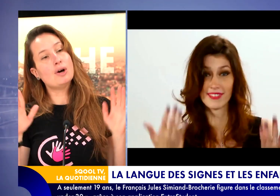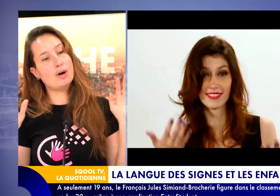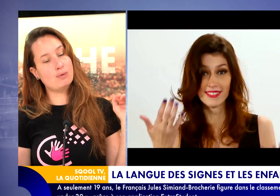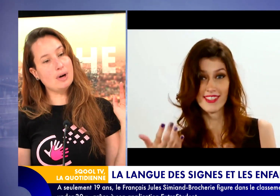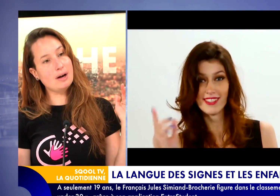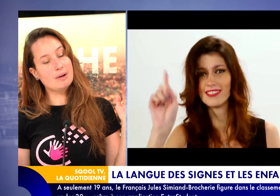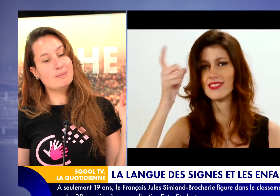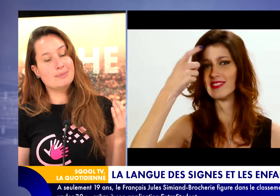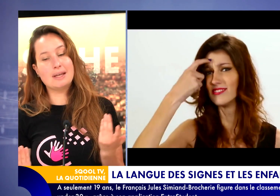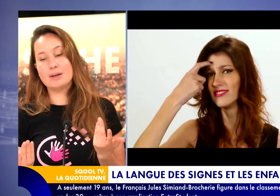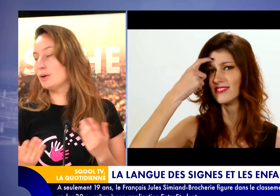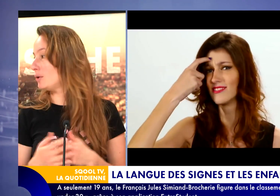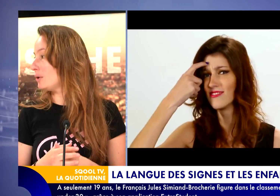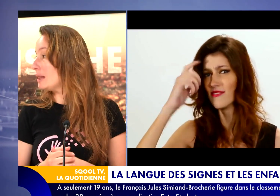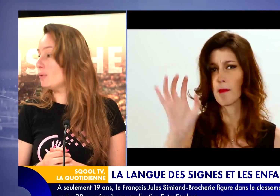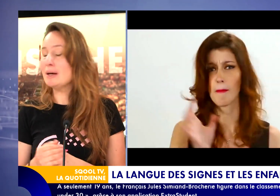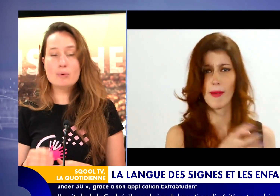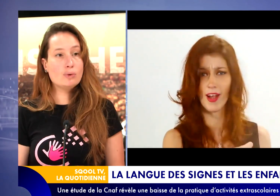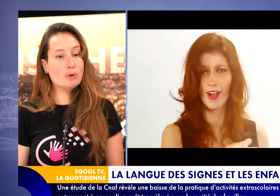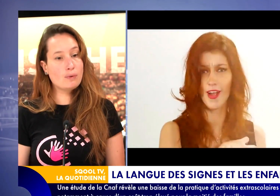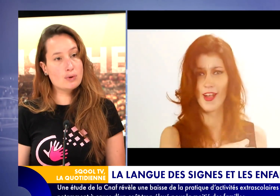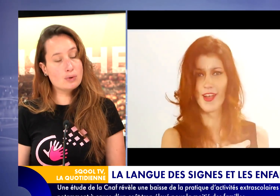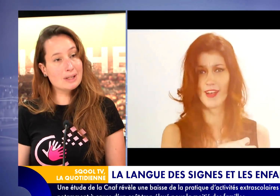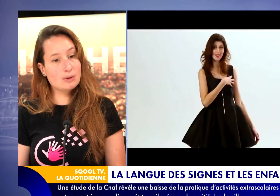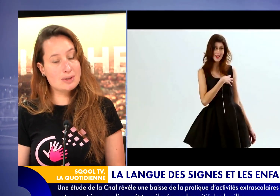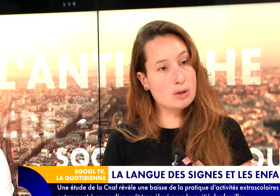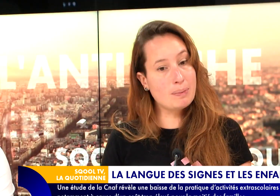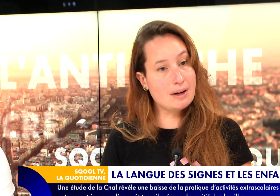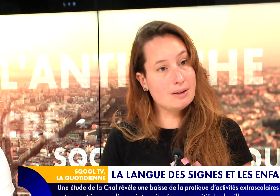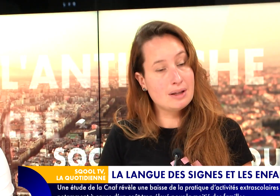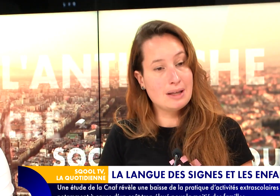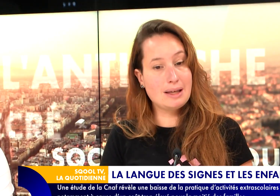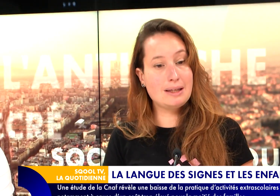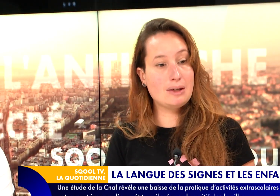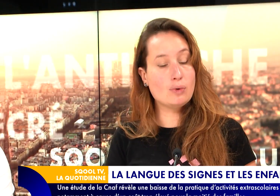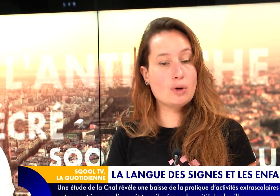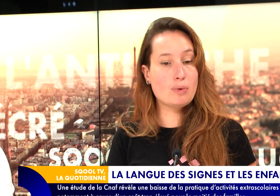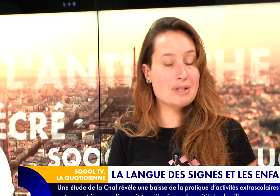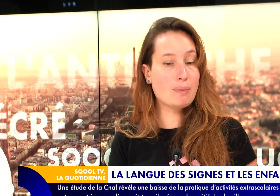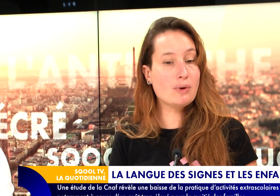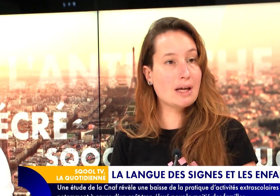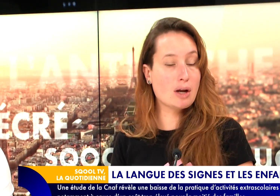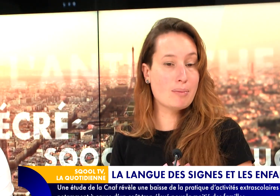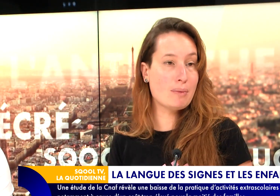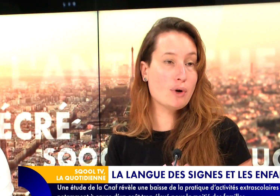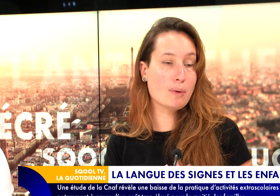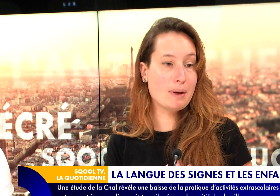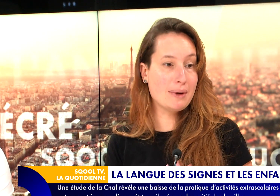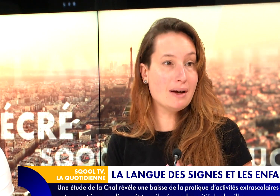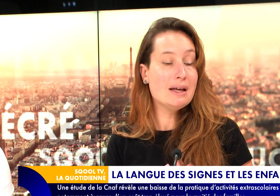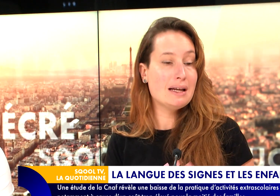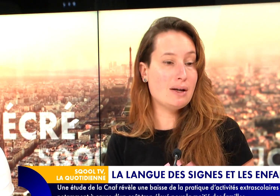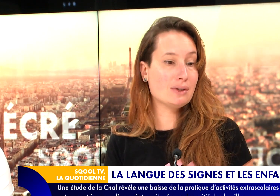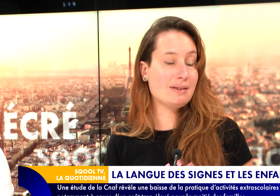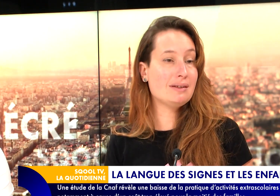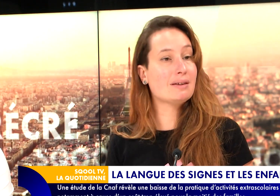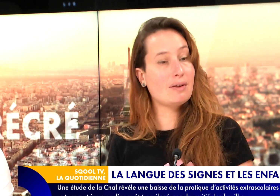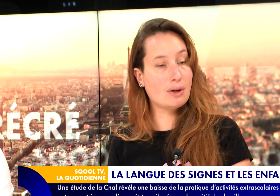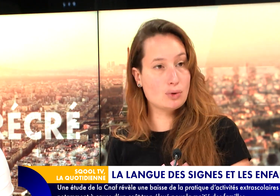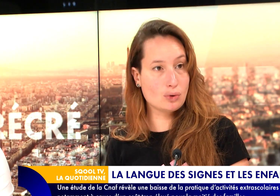au revoir. On a beaucoup d'enfants sourds qui ne signent pas et qui ont commencé à apprendre avec leur maman, leur papa, la langue des signes à travers nos